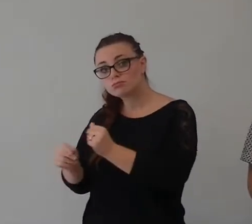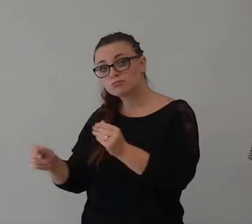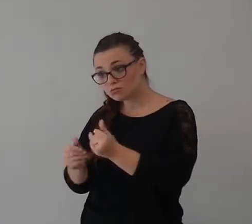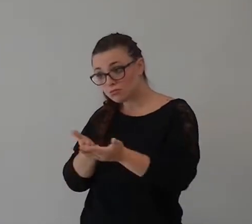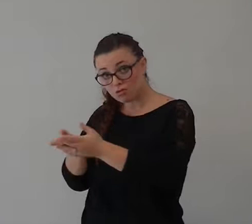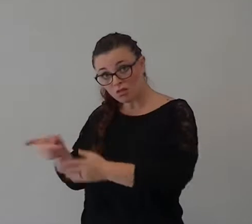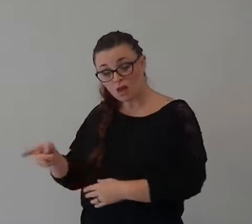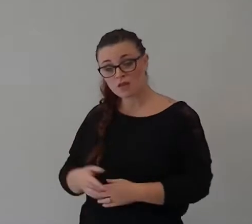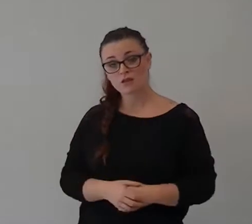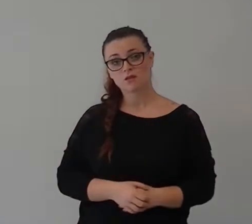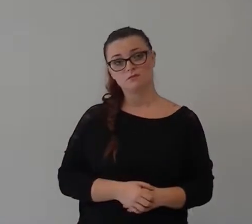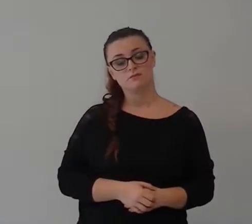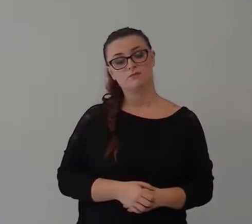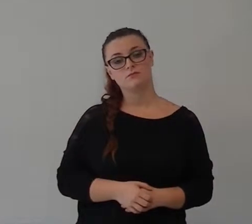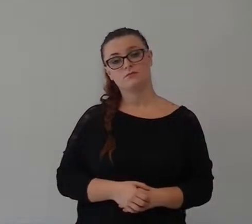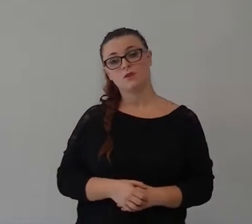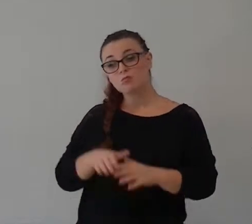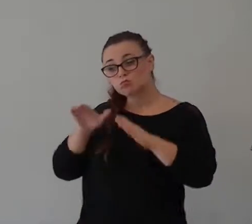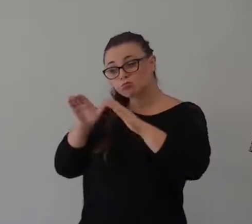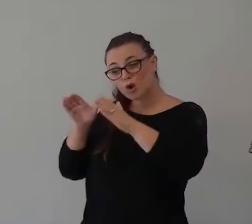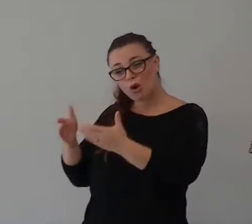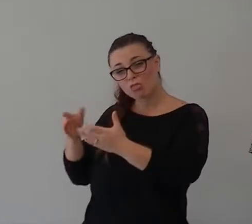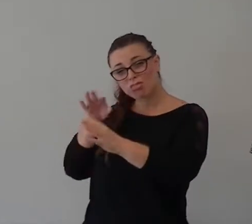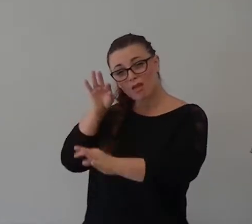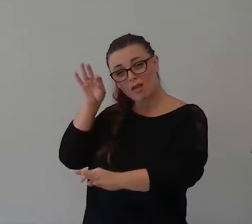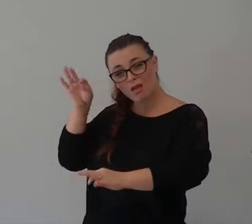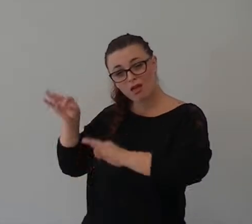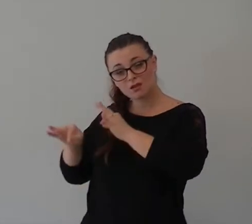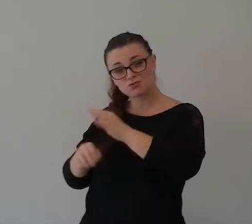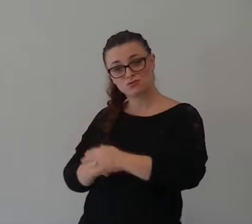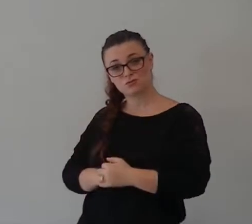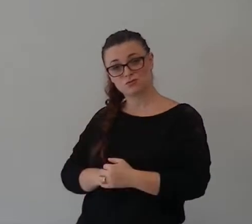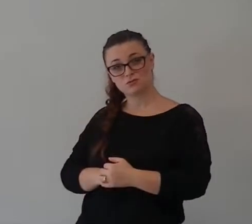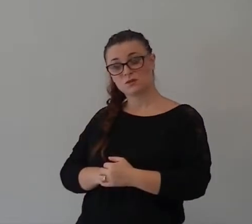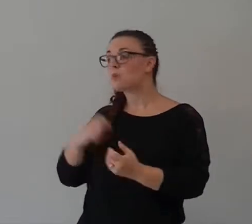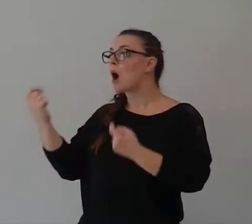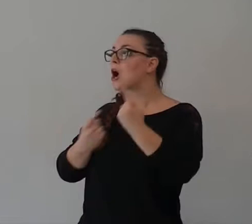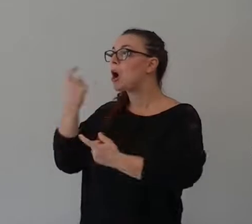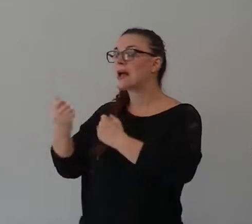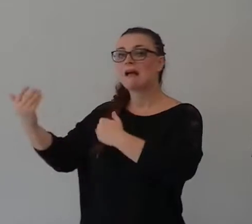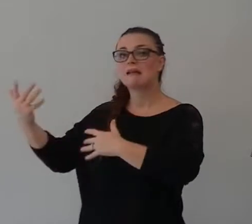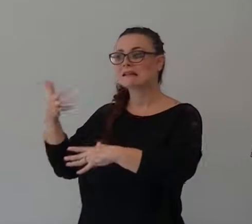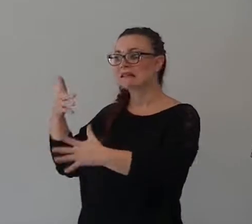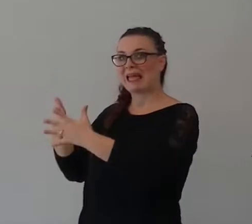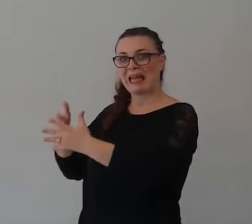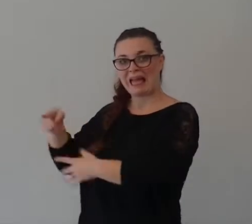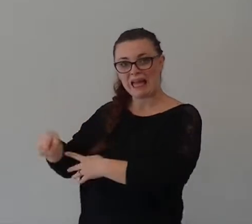credente? Li proteggi se vedi qualche cosa che potrebbe danneggiarti? Li